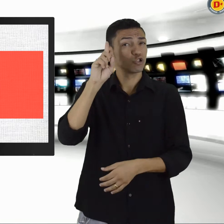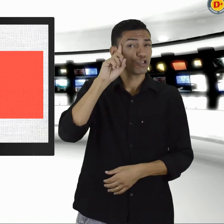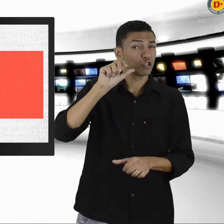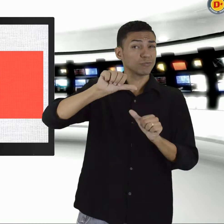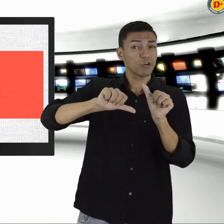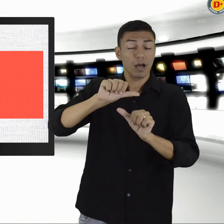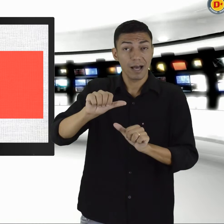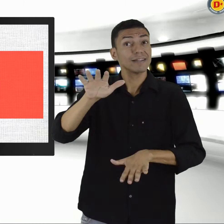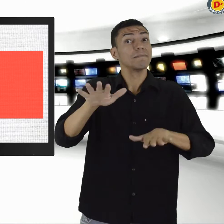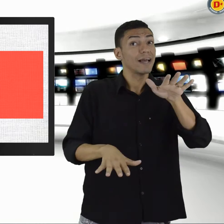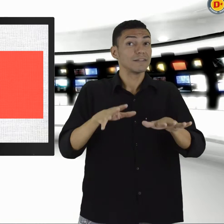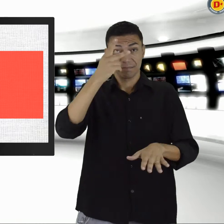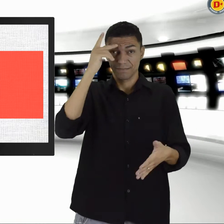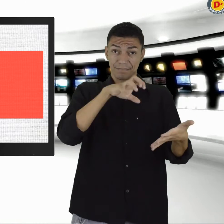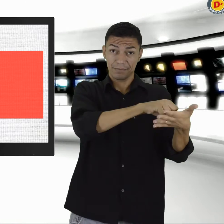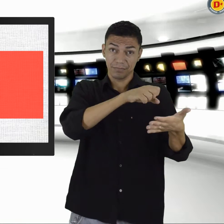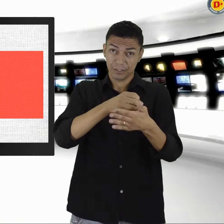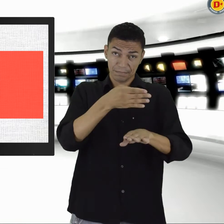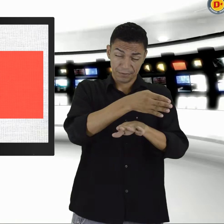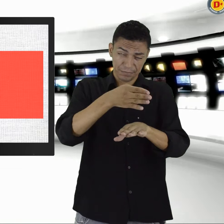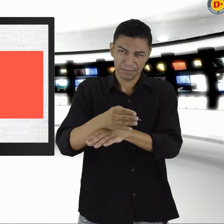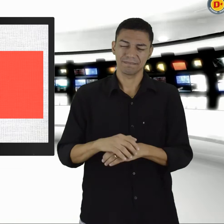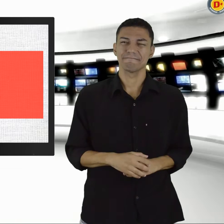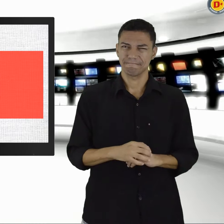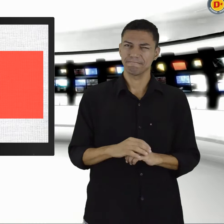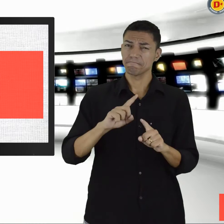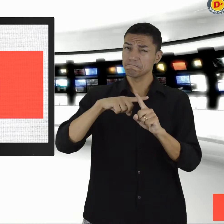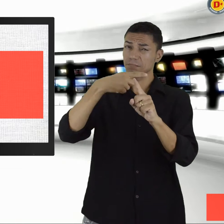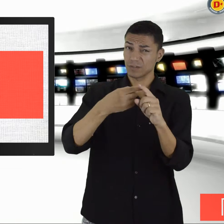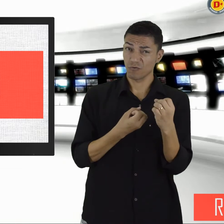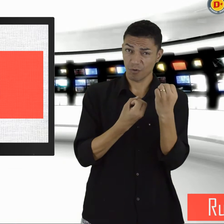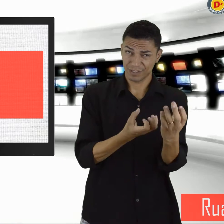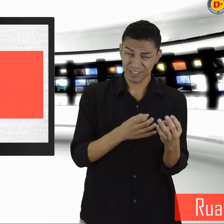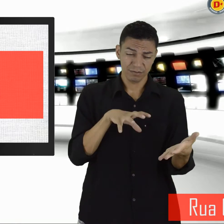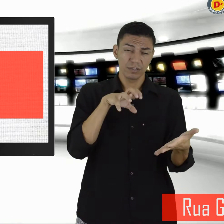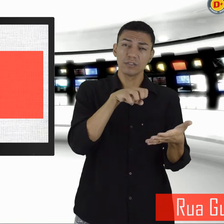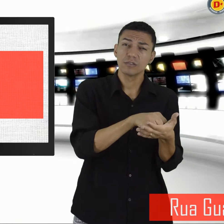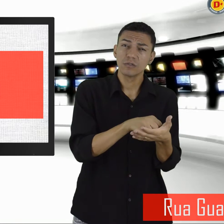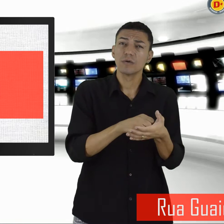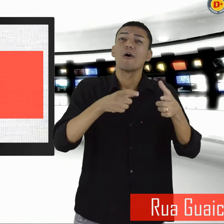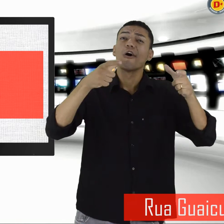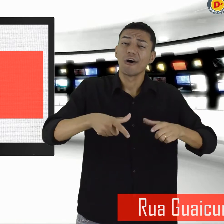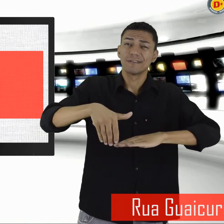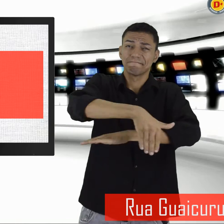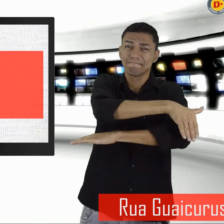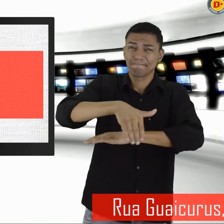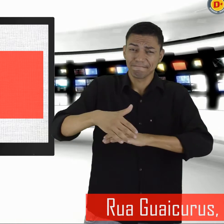Informações e inscrições. Rua Guaicurus, número 1274 ou no número